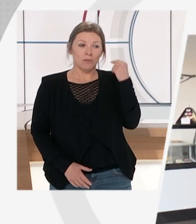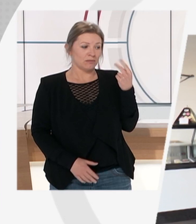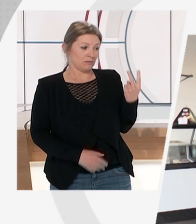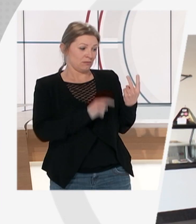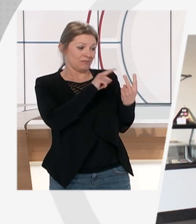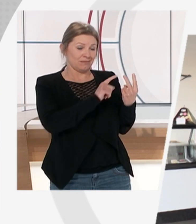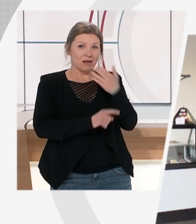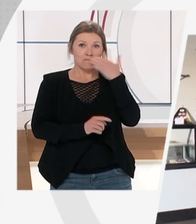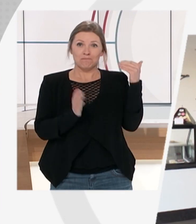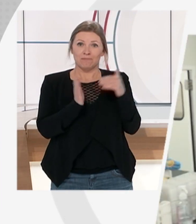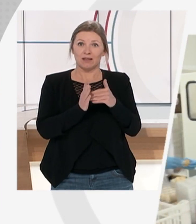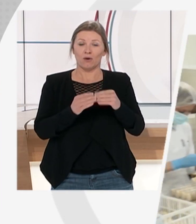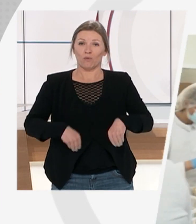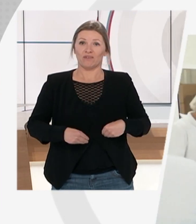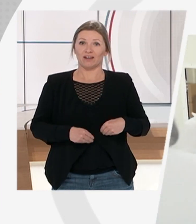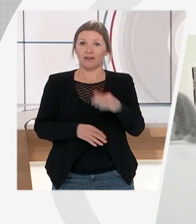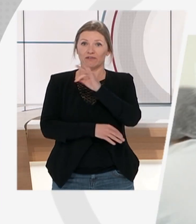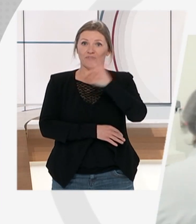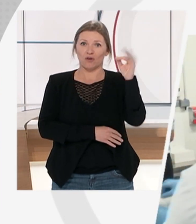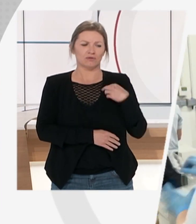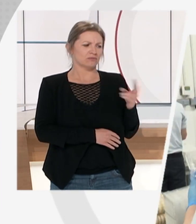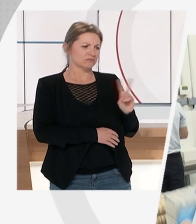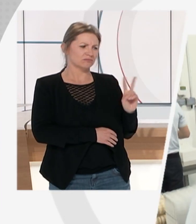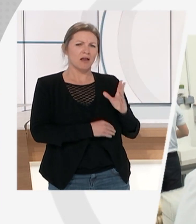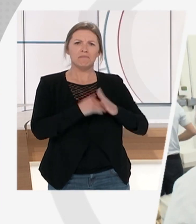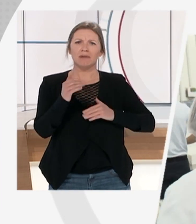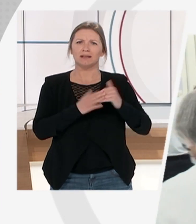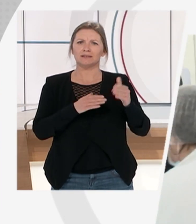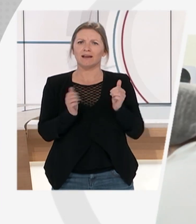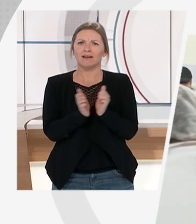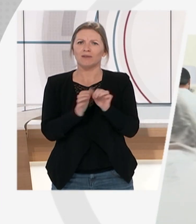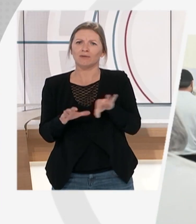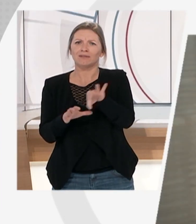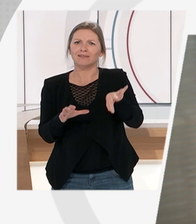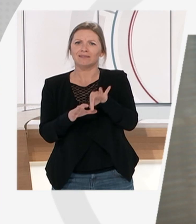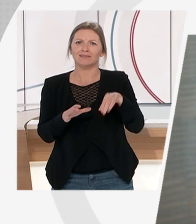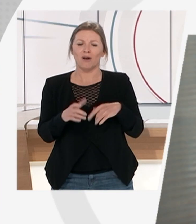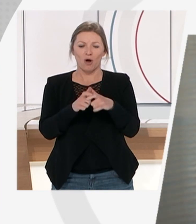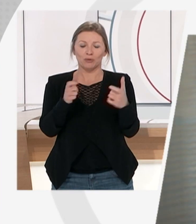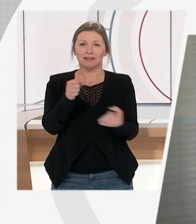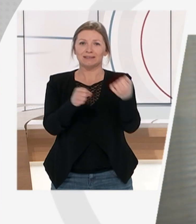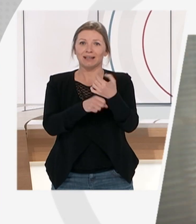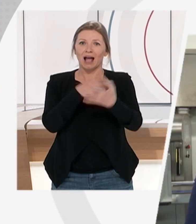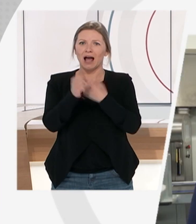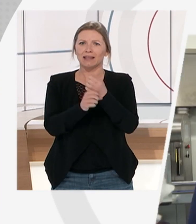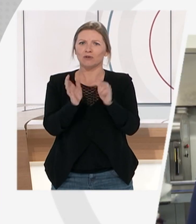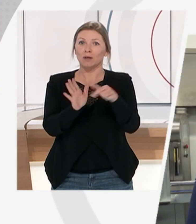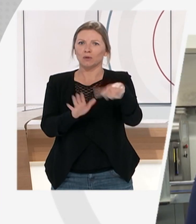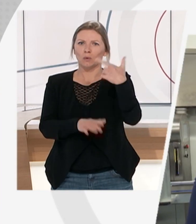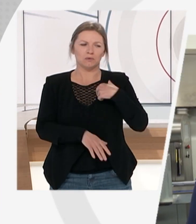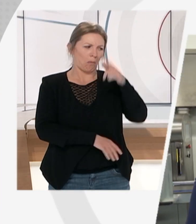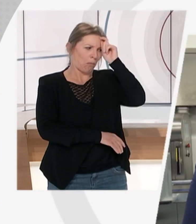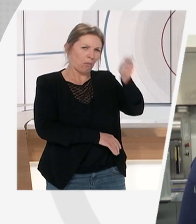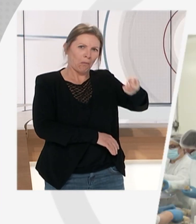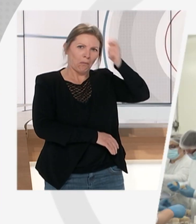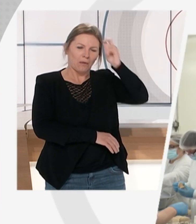et Jean-Baptiste Robin. Tous les deux sont pâtissiers, ils ont lancé l'entreprise en 2012 et depuis sont devenus les champions du macaron. En